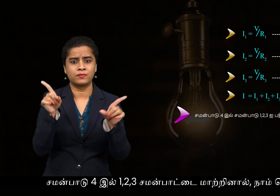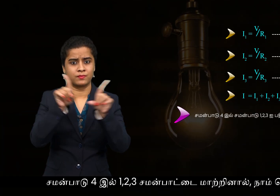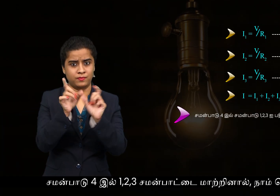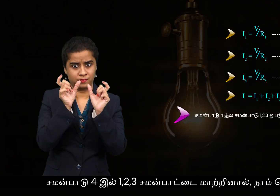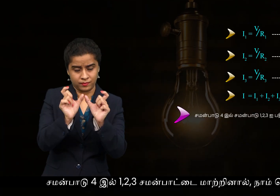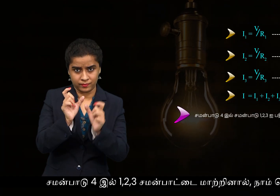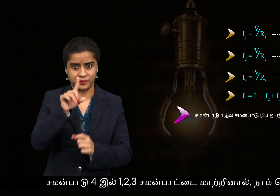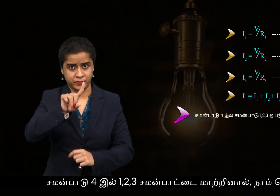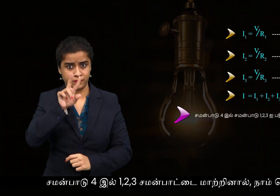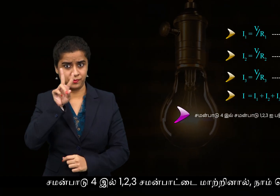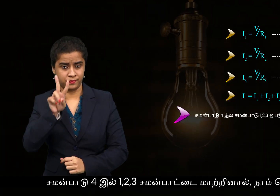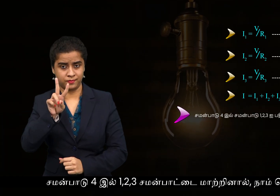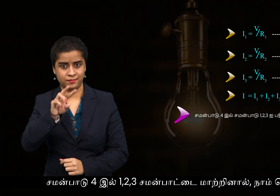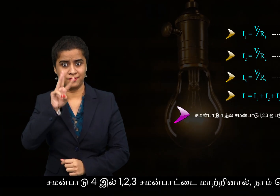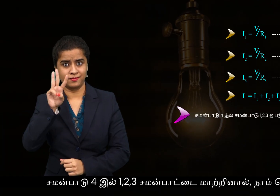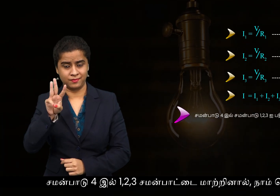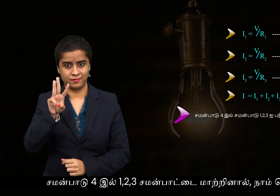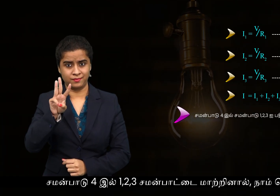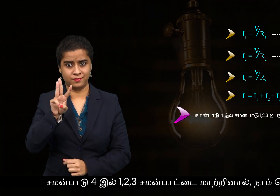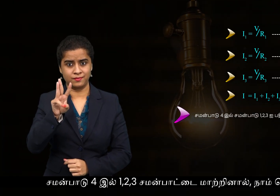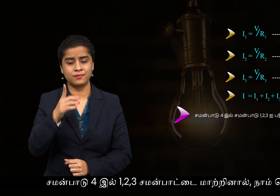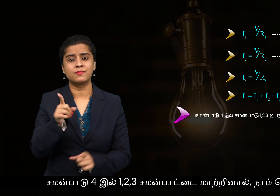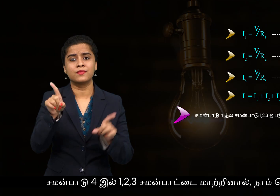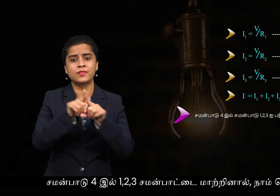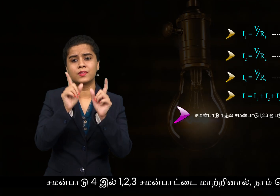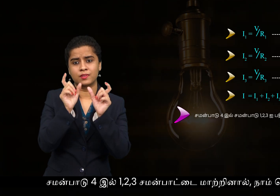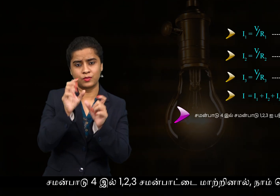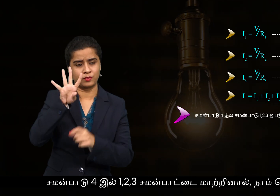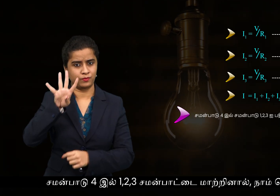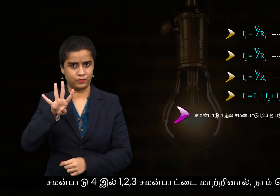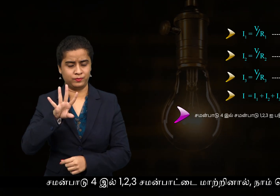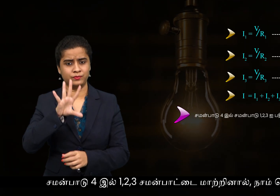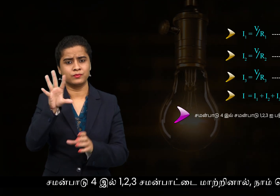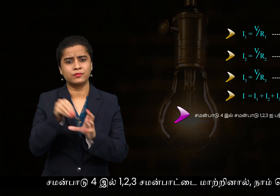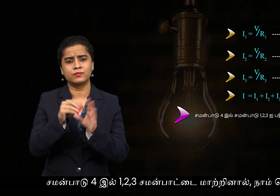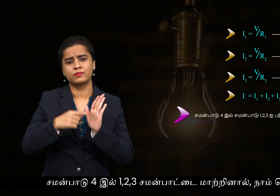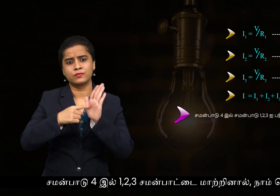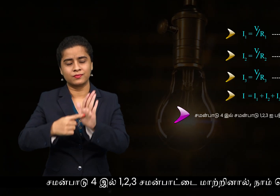4இல் 1, 2, 3 சமன்பாட்டை மாற்றினால் நாம் பெறுவோம்